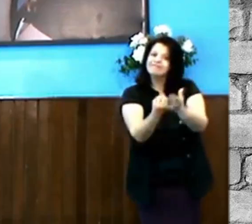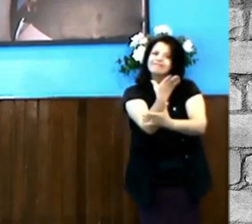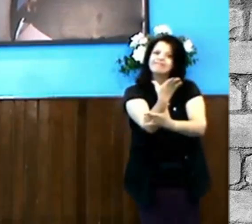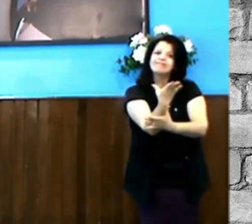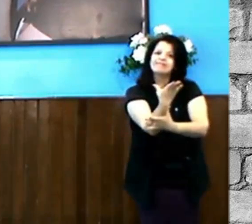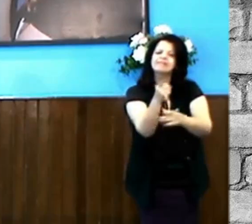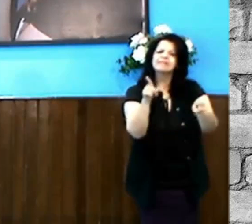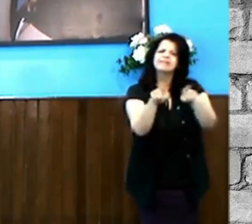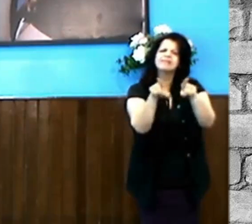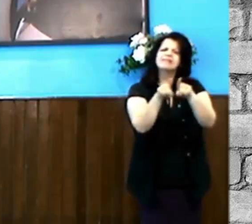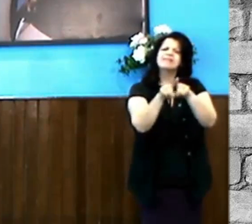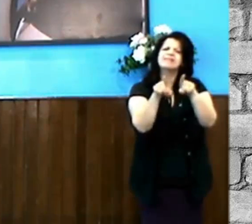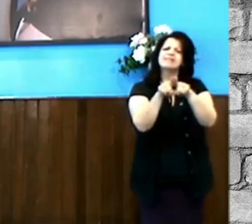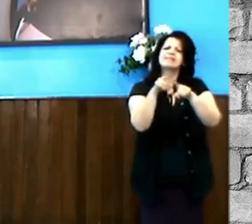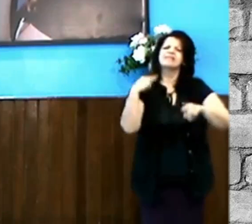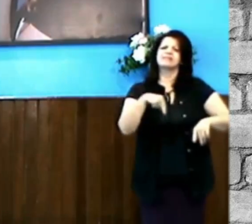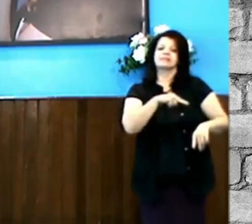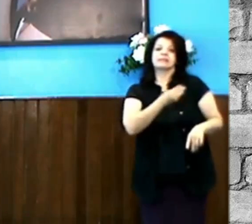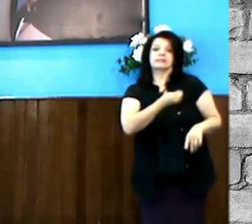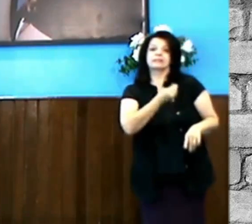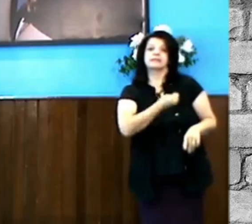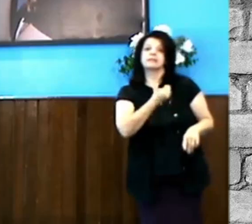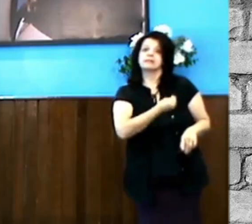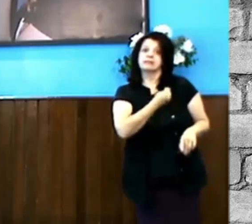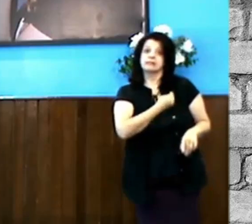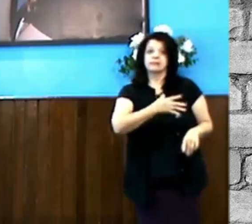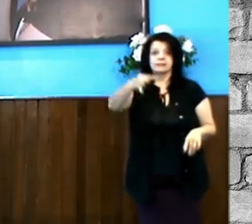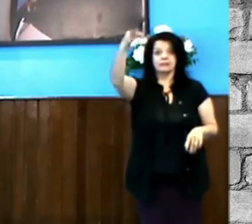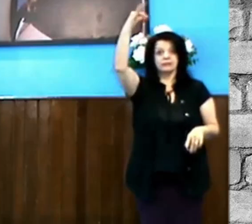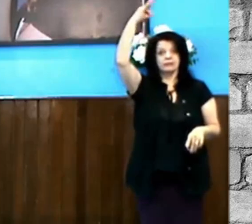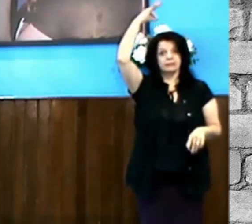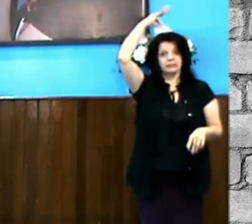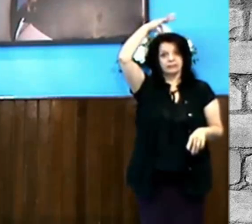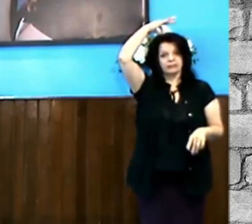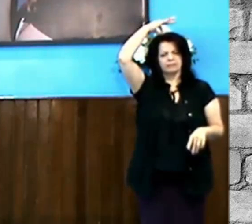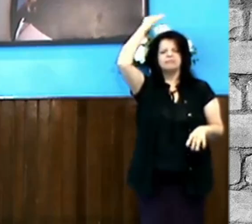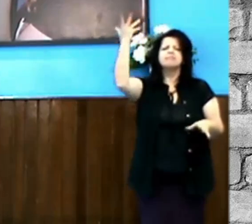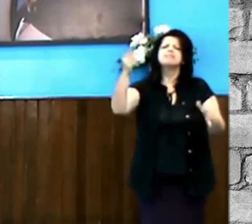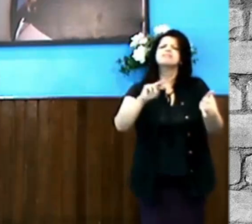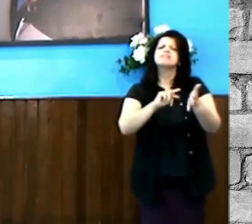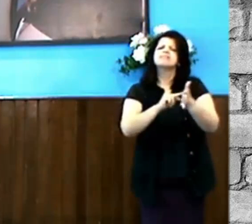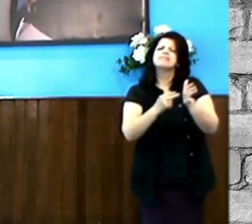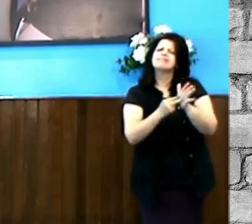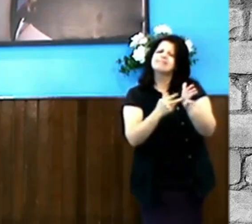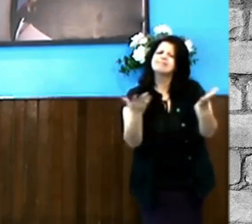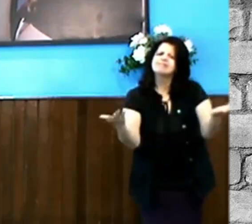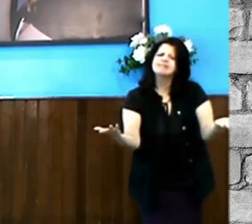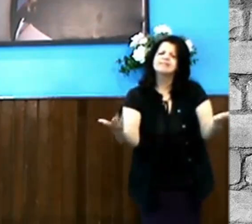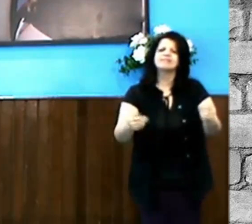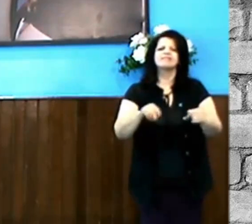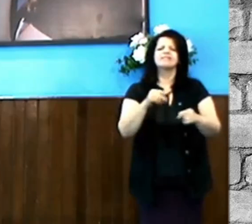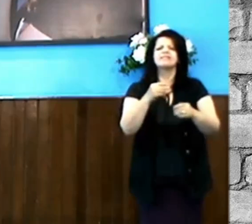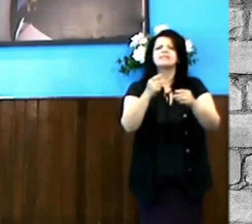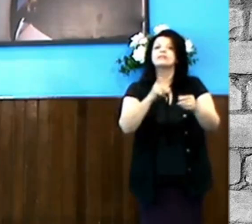acontece também nas nossas vidas de maneira espiritual. O que eu quero dizer para você é que aquilo que